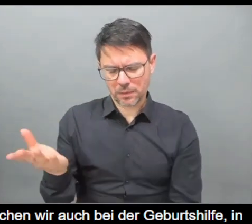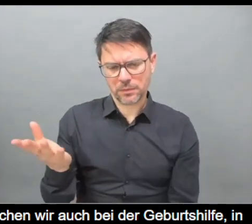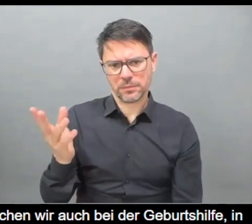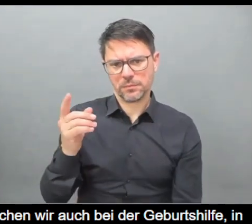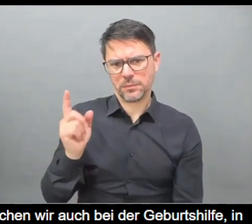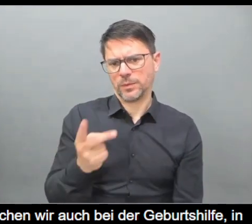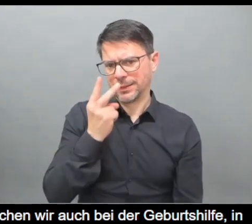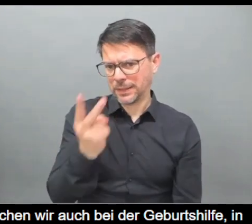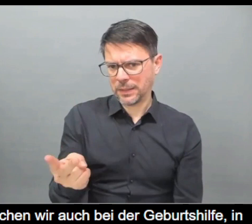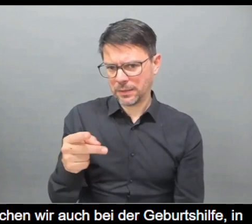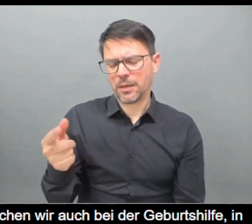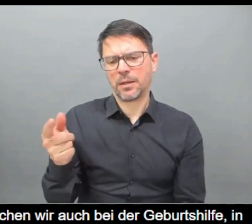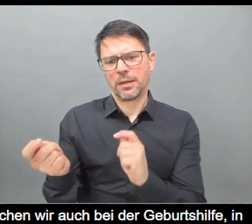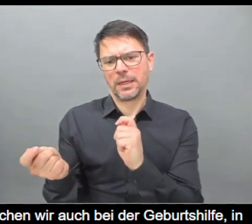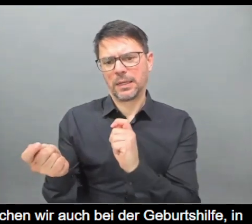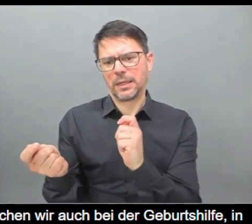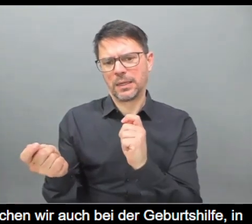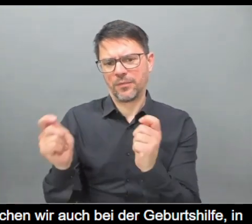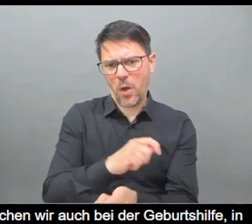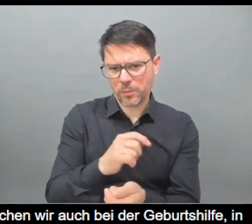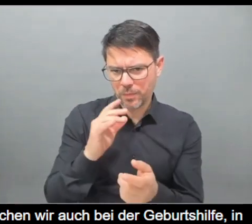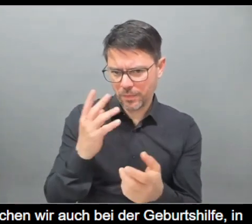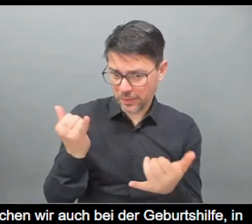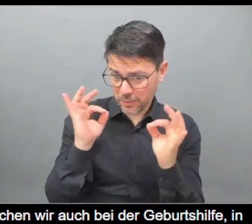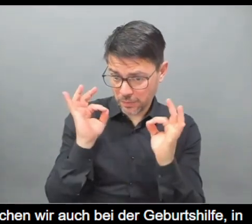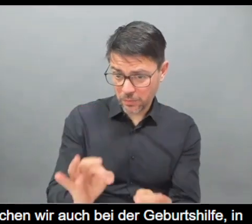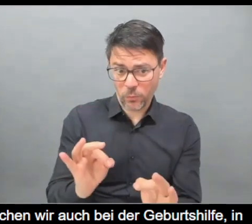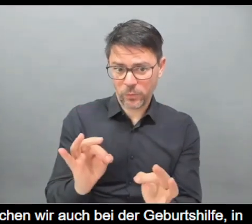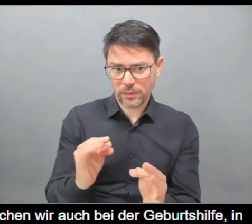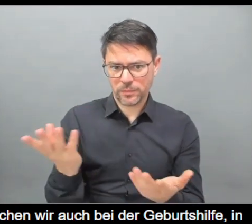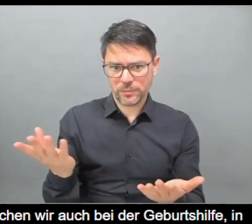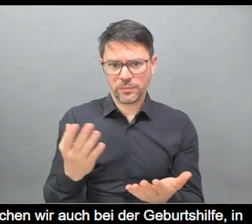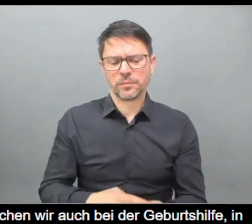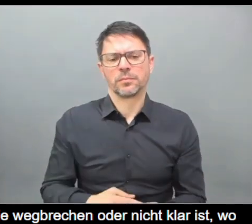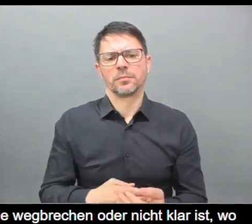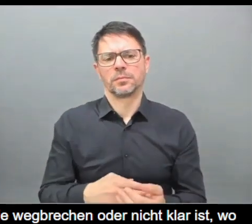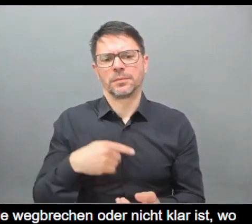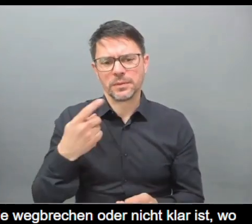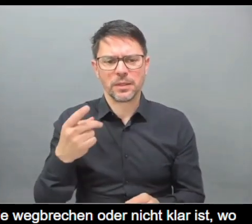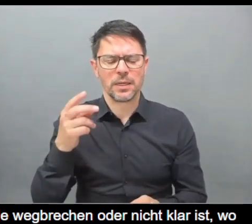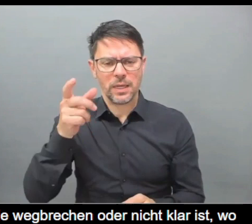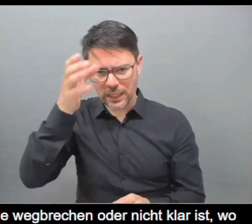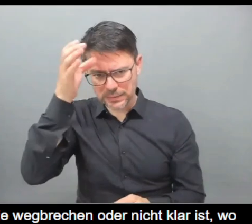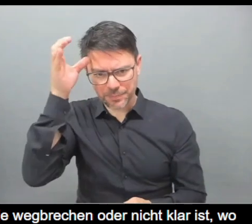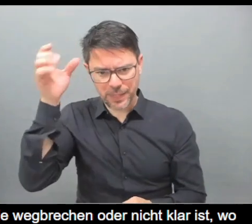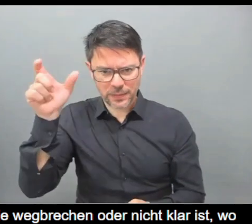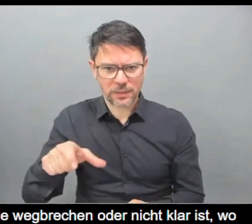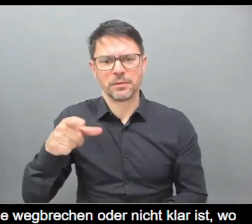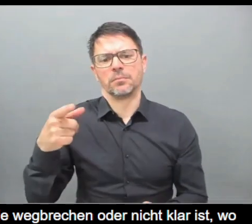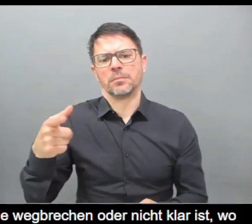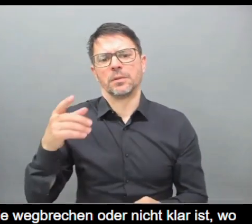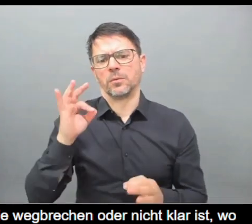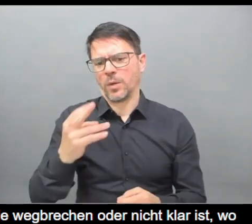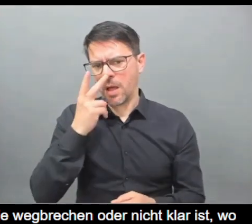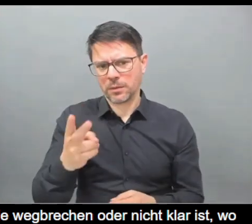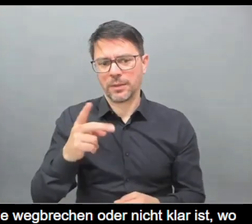gespaltene Persönlichkeit sein, da wirklich mit an dem Punkt und beim nächsten wirklich dann mit, wie die Folgen sind. Also ich verstehe das ehrlich gesagt